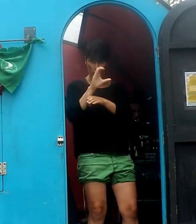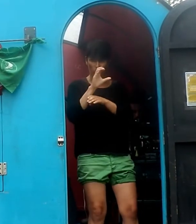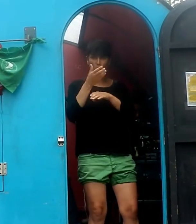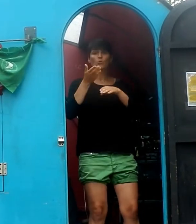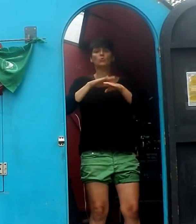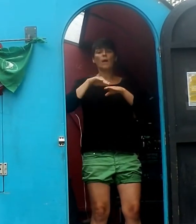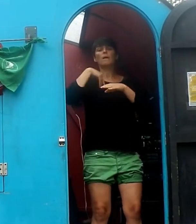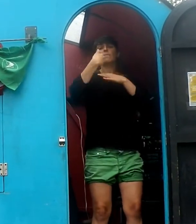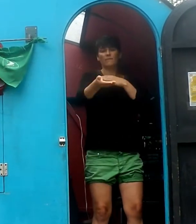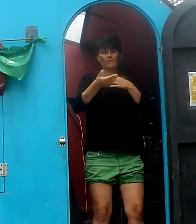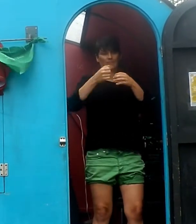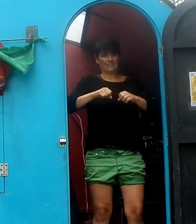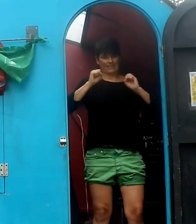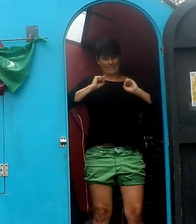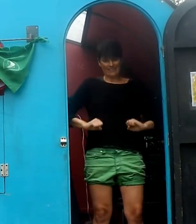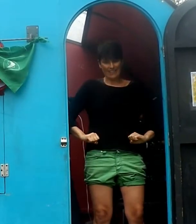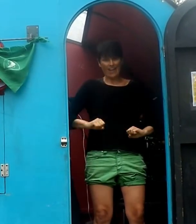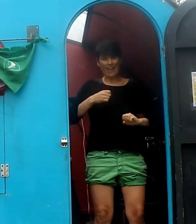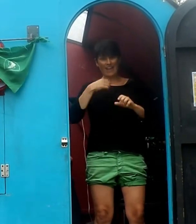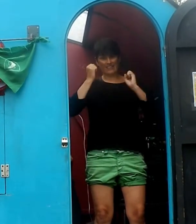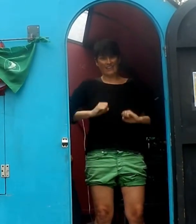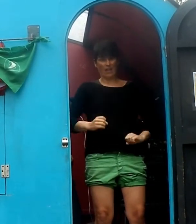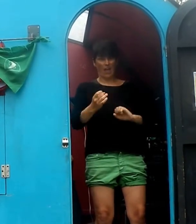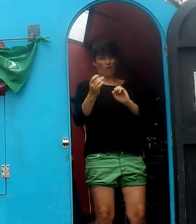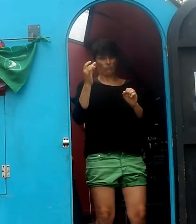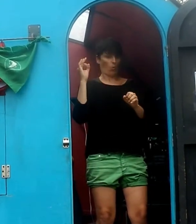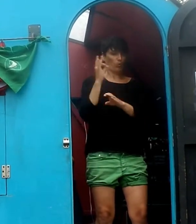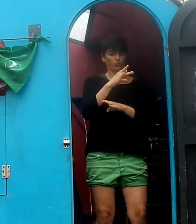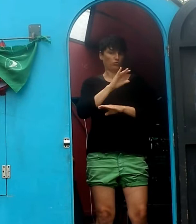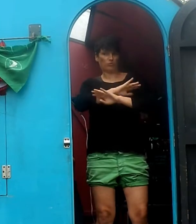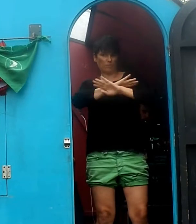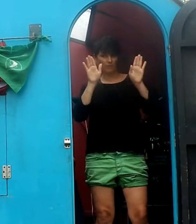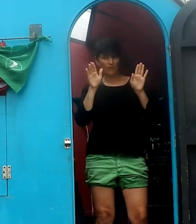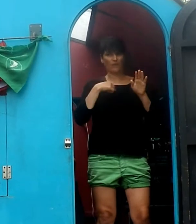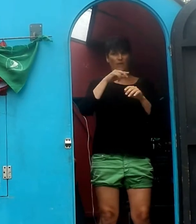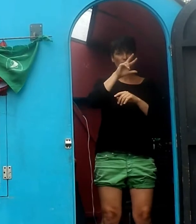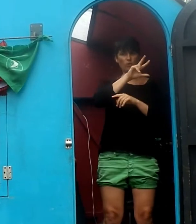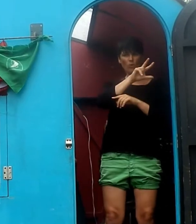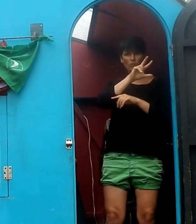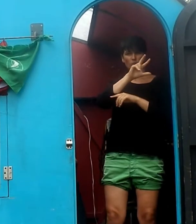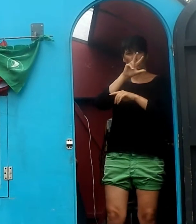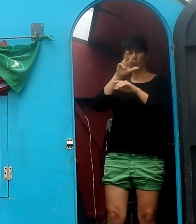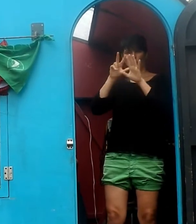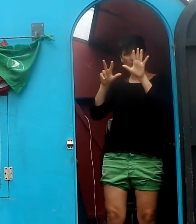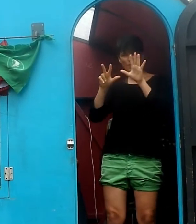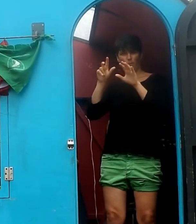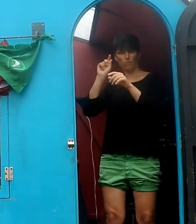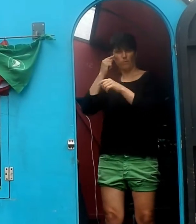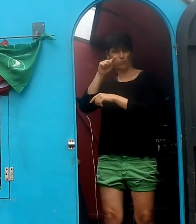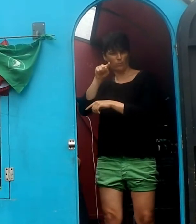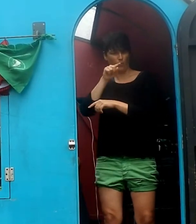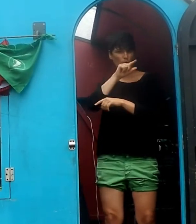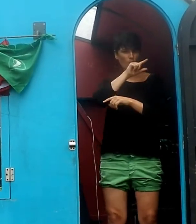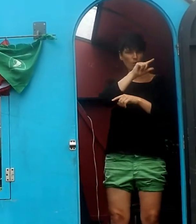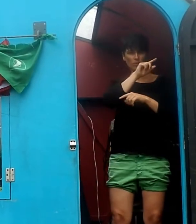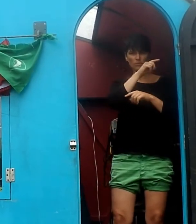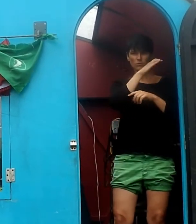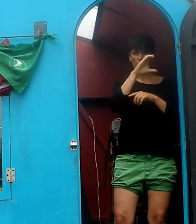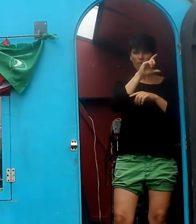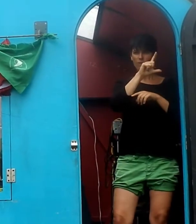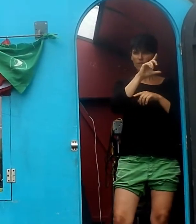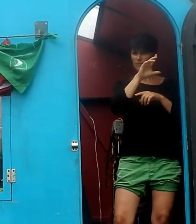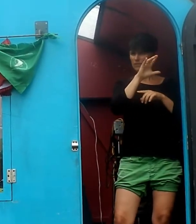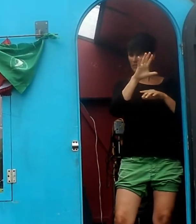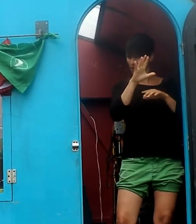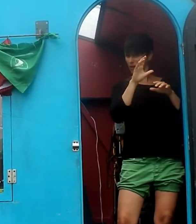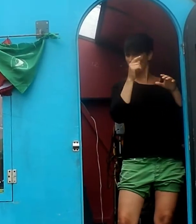Le 8 août, c'est repassé au Sénat. Et là, le Sénat l'a rejeté avec 38 contre, 31 pour et 2 abstentions.